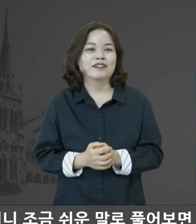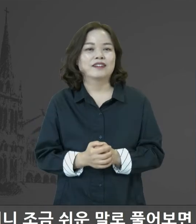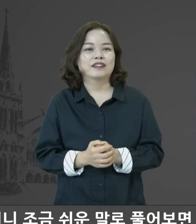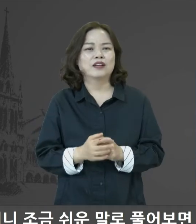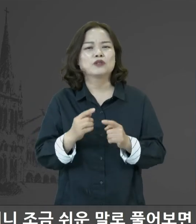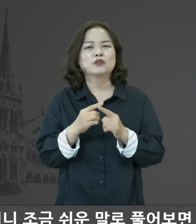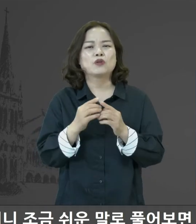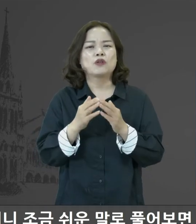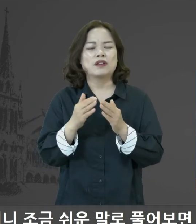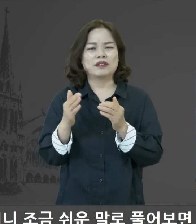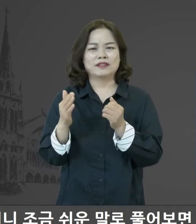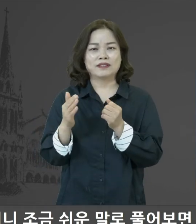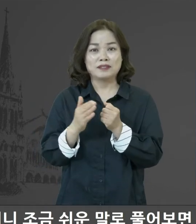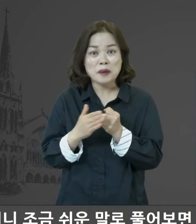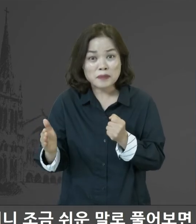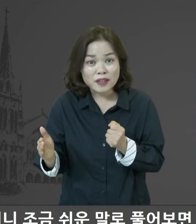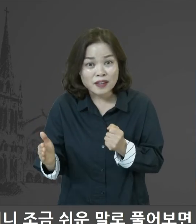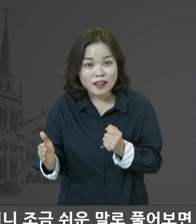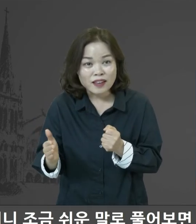교회 때문에